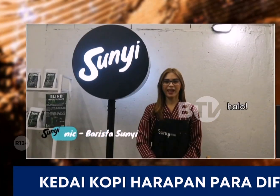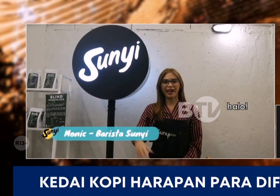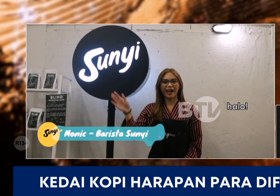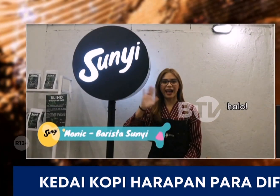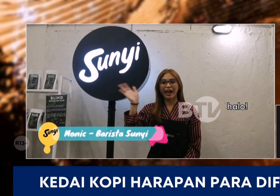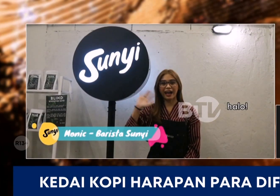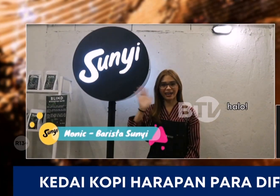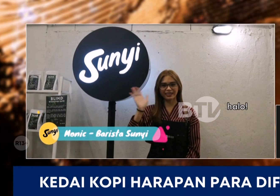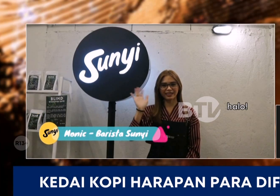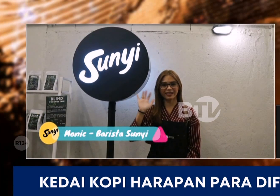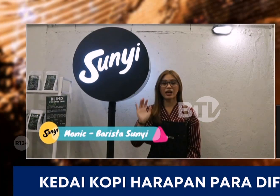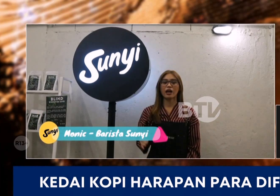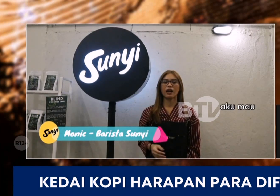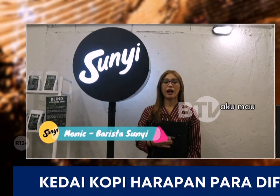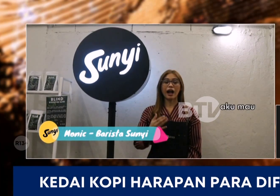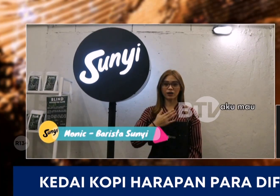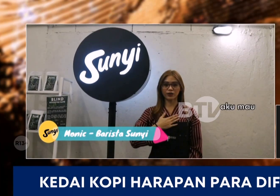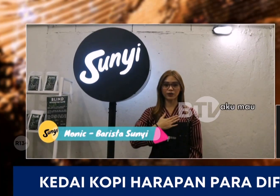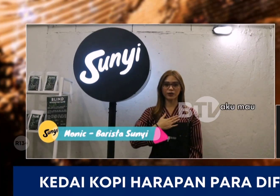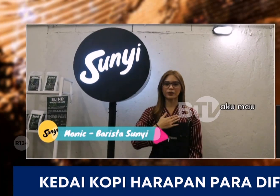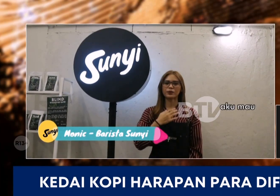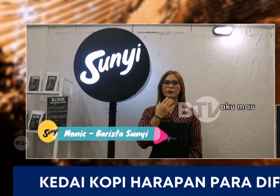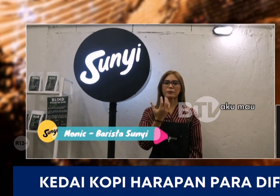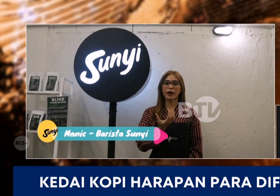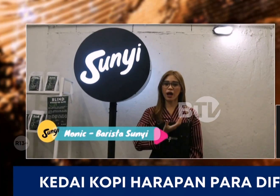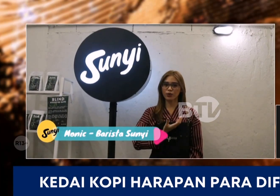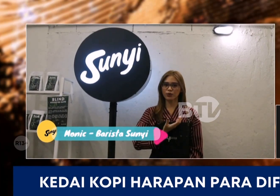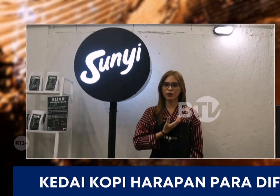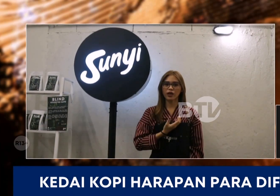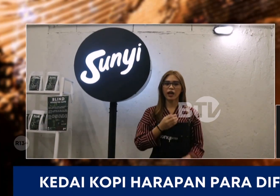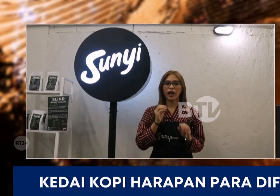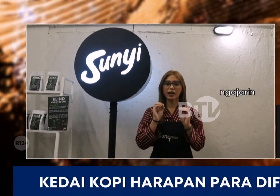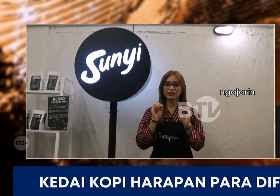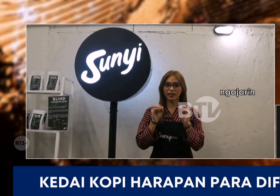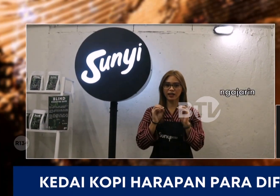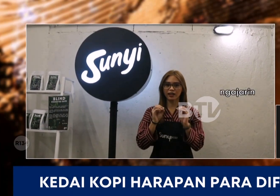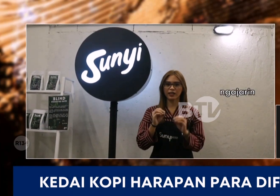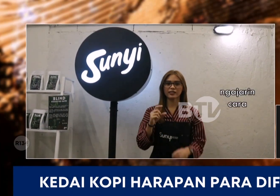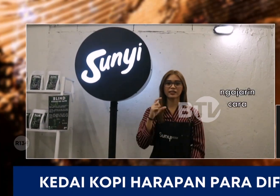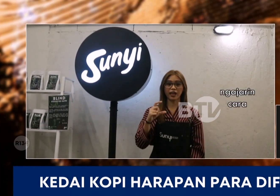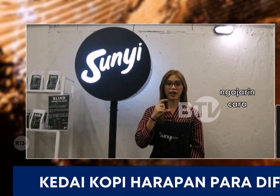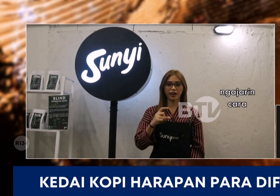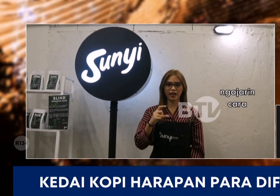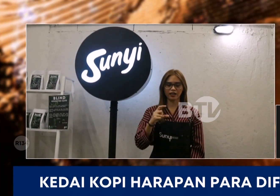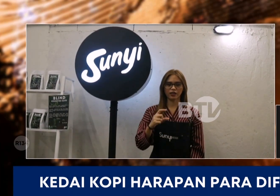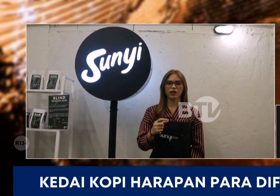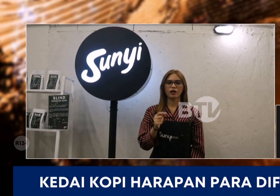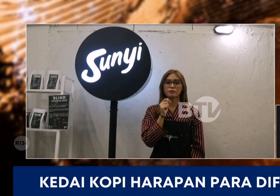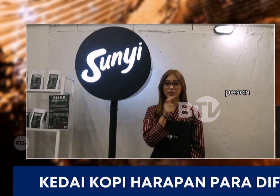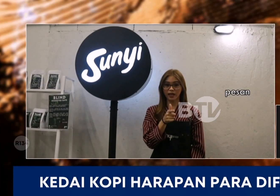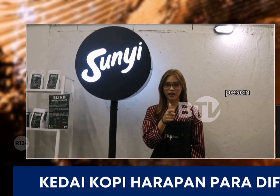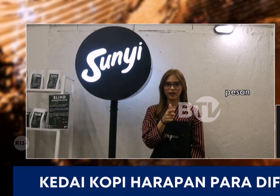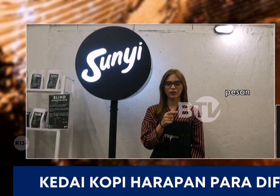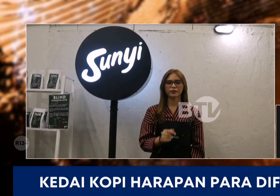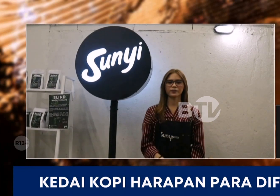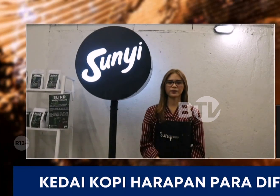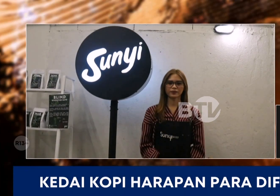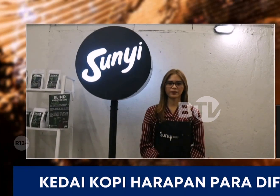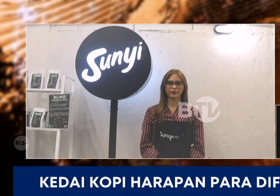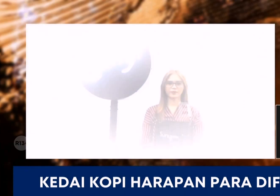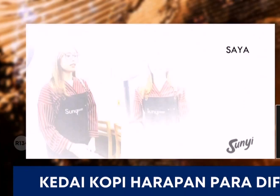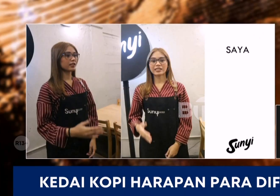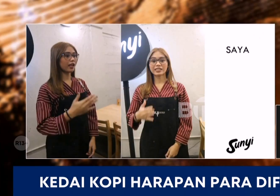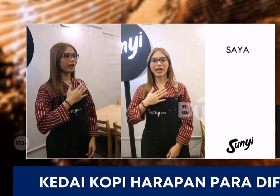Tangerang. Ya kita cari tempat yang lebih affordable untuk disewa supaya yang penting bisnisnya survive. Tapi memang waktu itu kami juga korban pandemi,